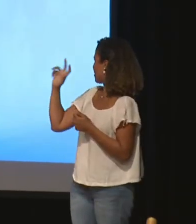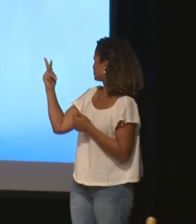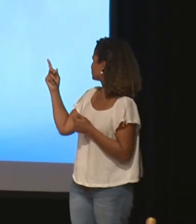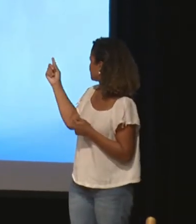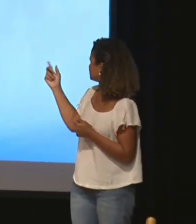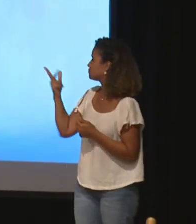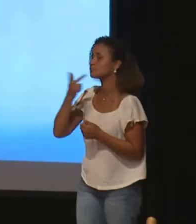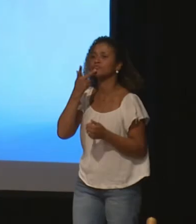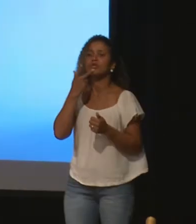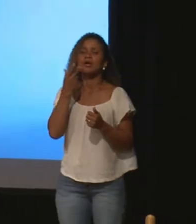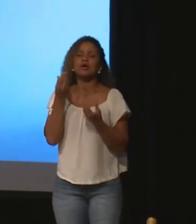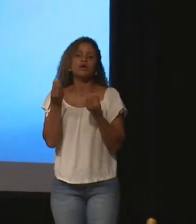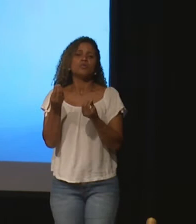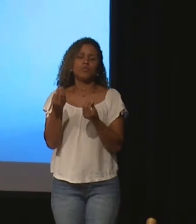Então, o autor Beach fala